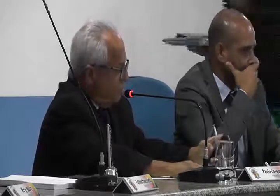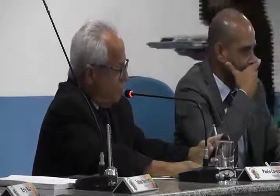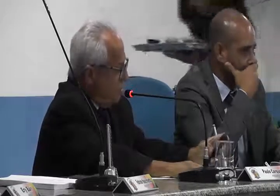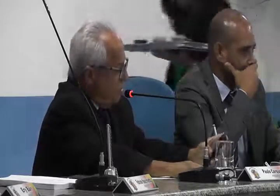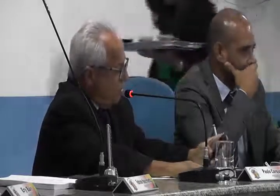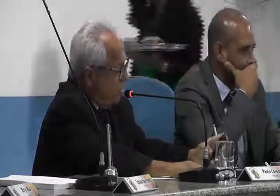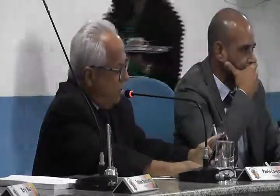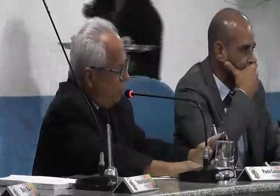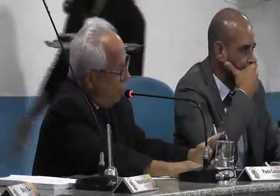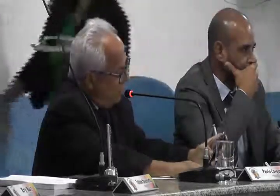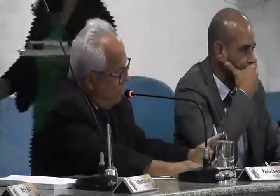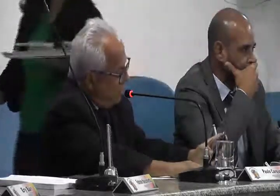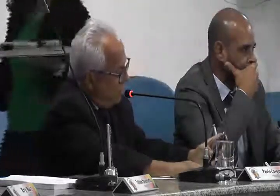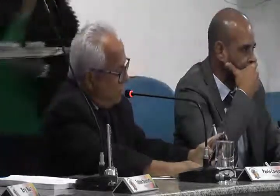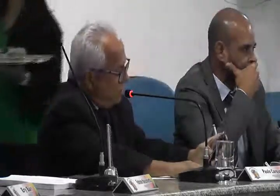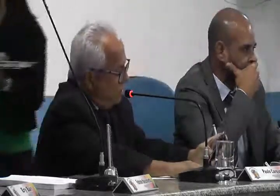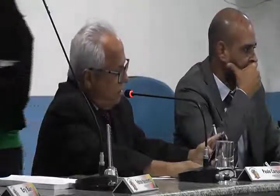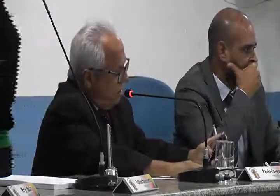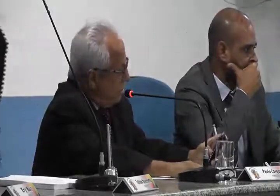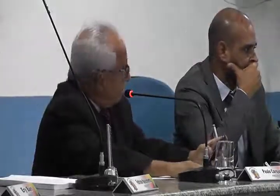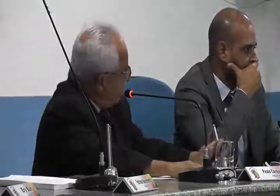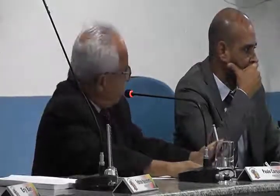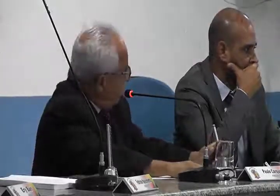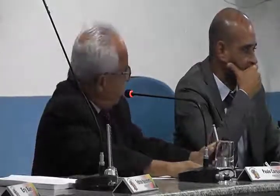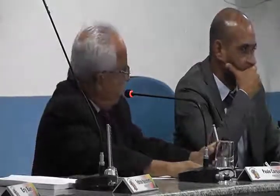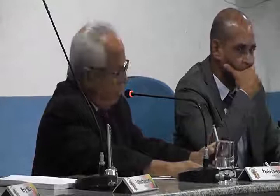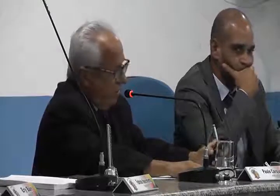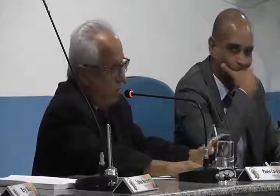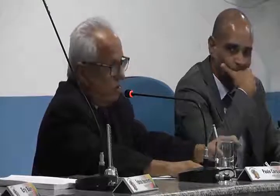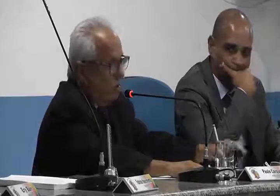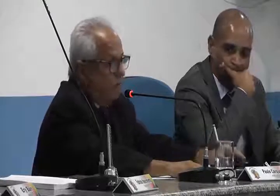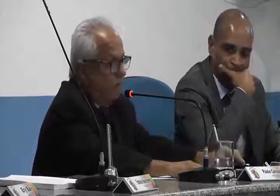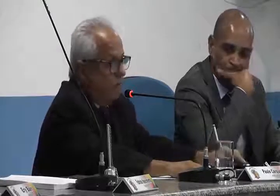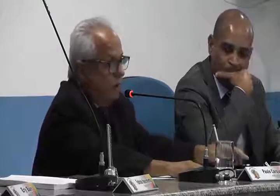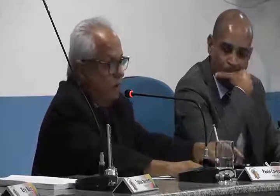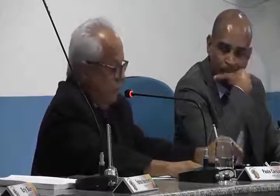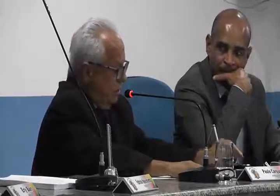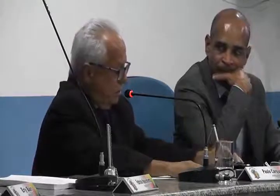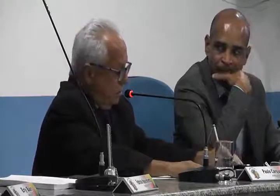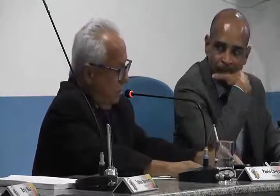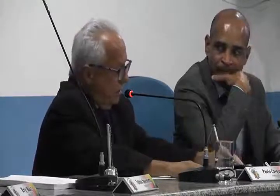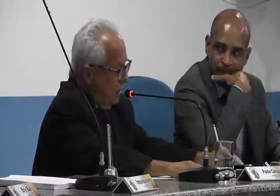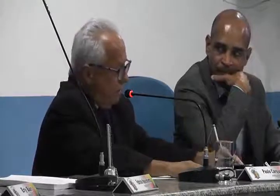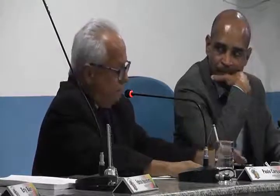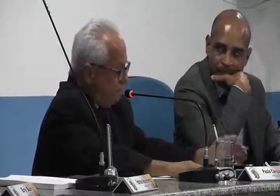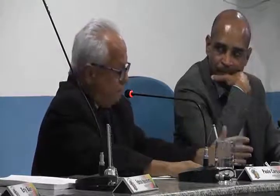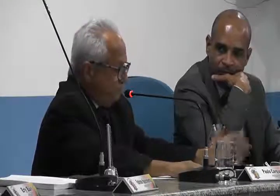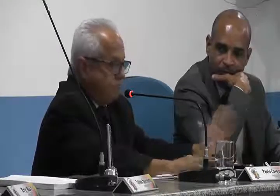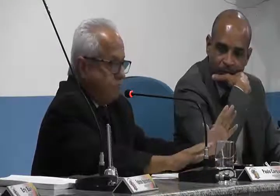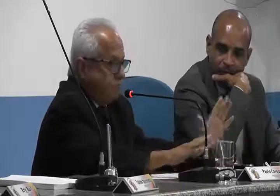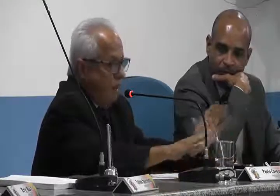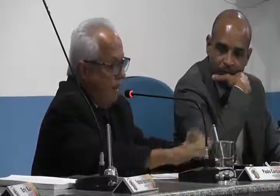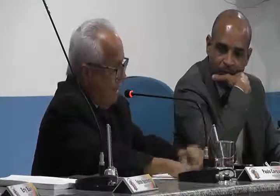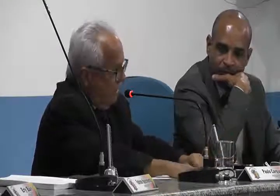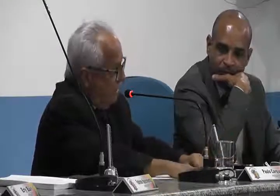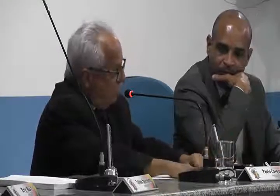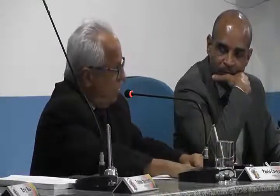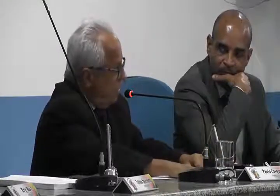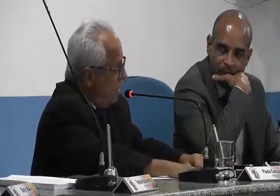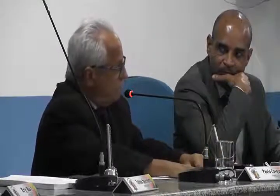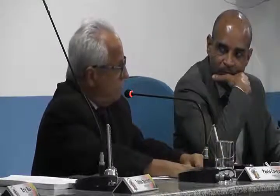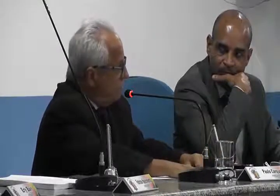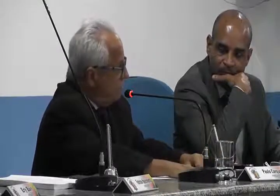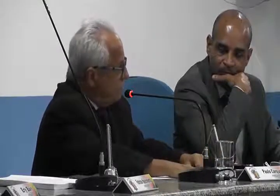infelizmente, por vezes, esse nosso trabalho, vereador César, não é levado